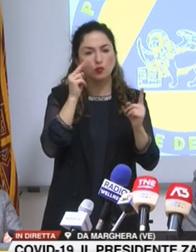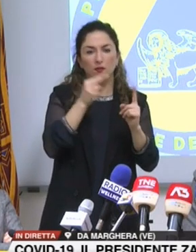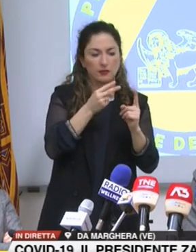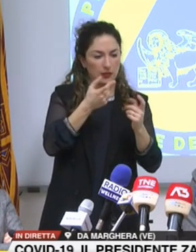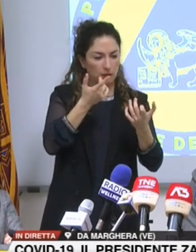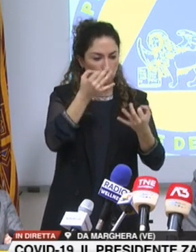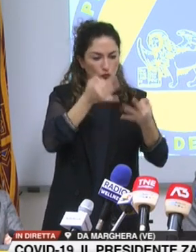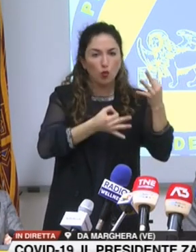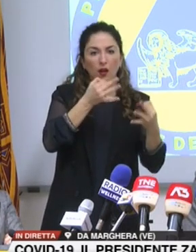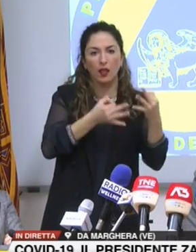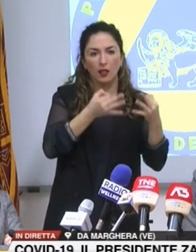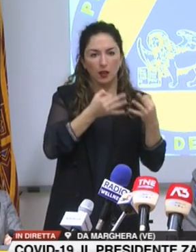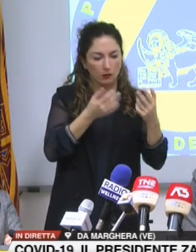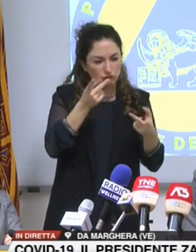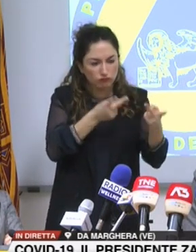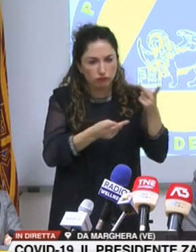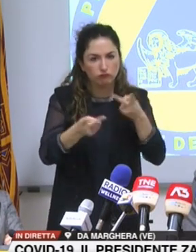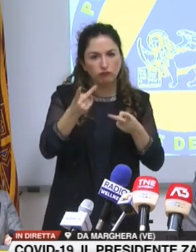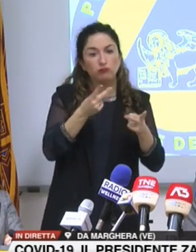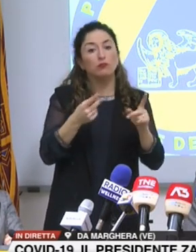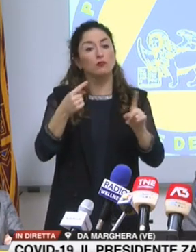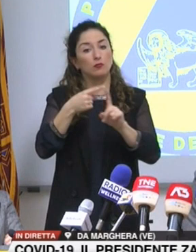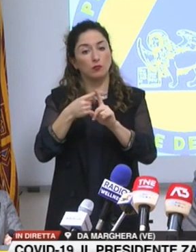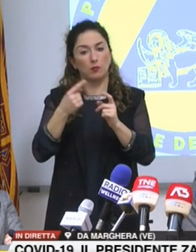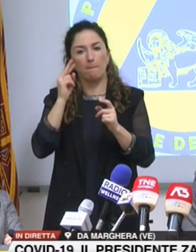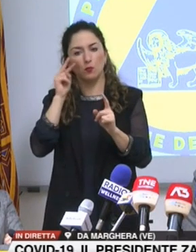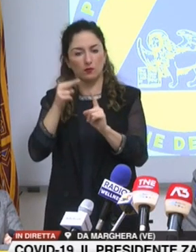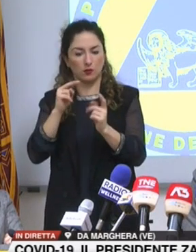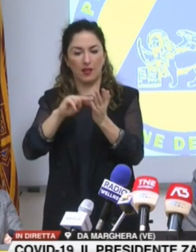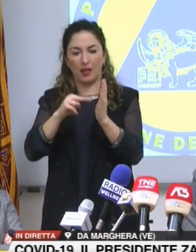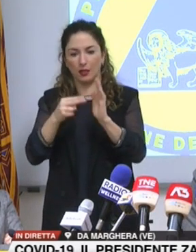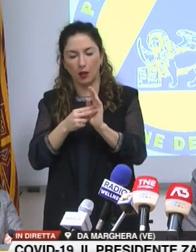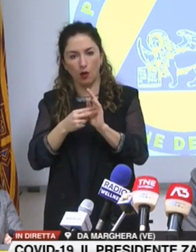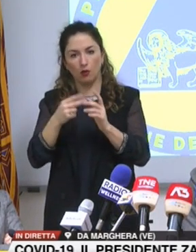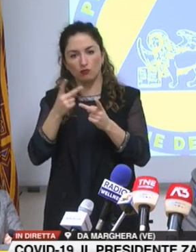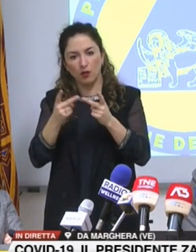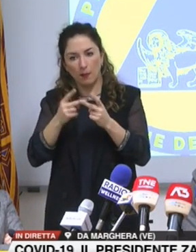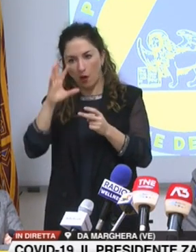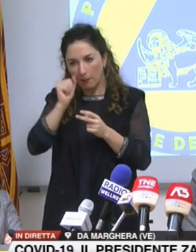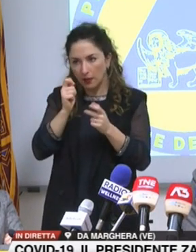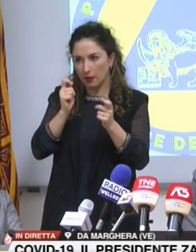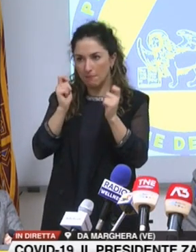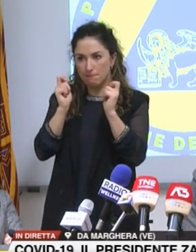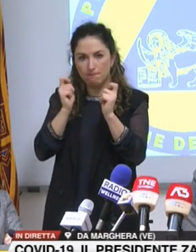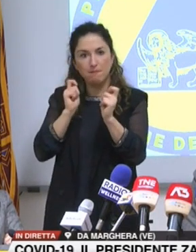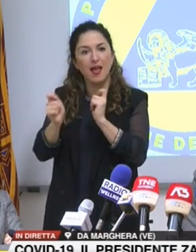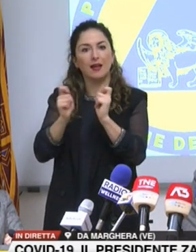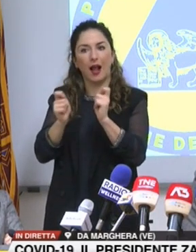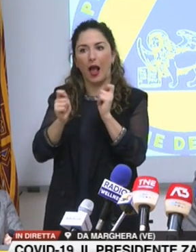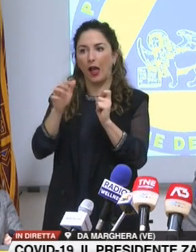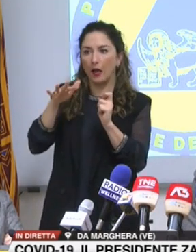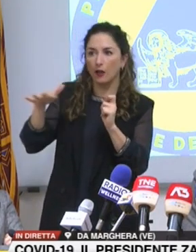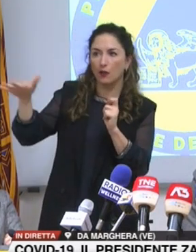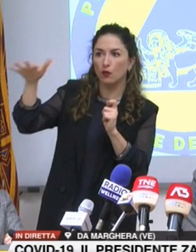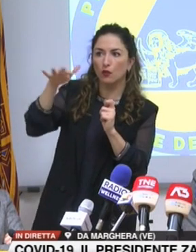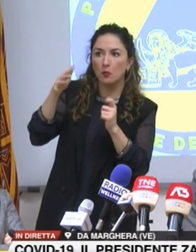sostenibilità che, diciamo, tecnica per capirne e di mercato per capire quale sia e se